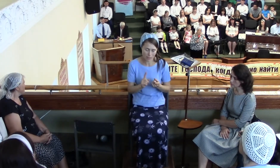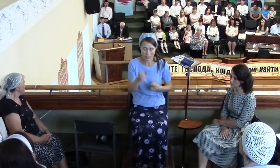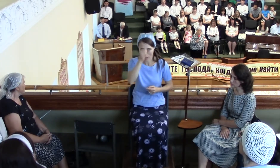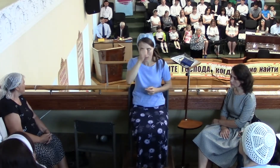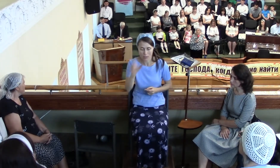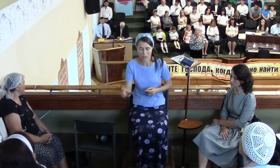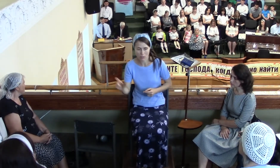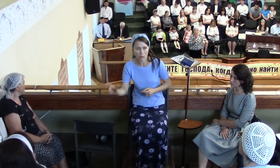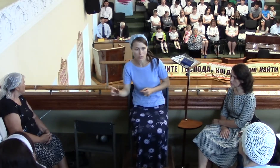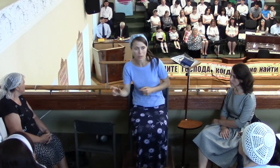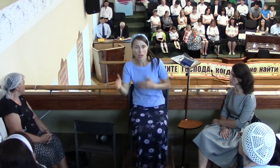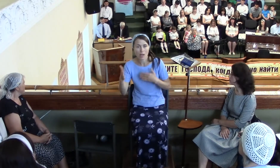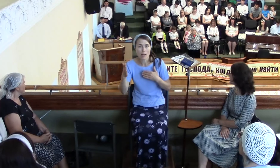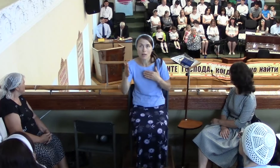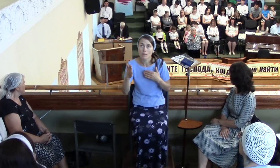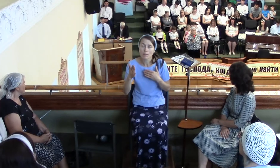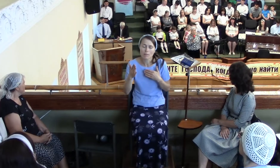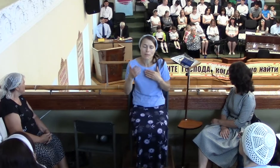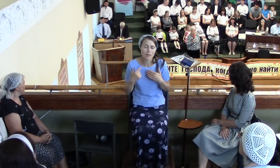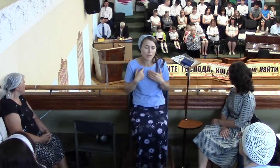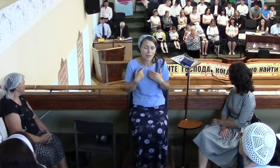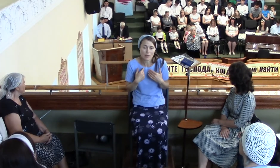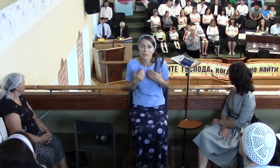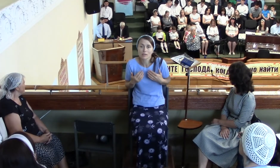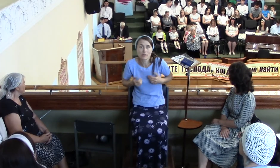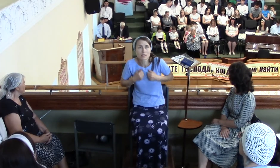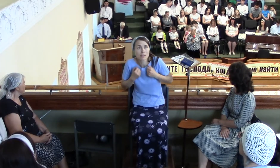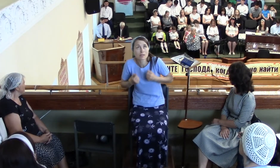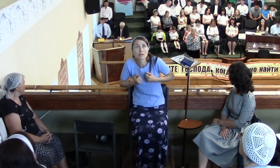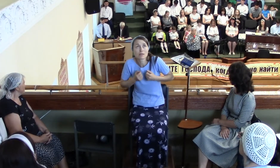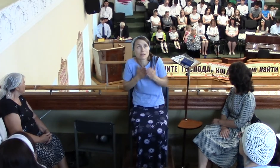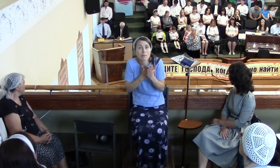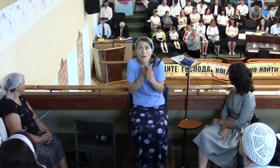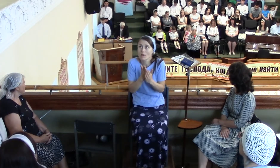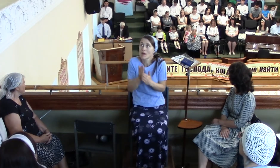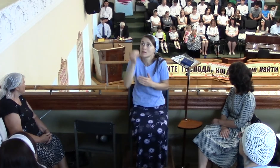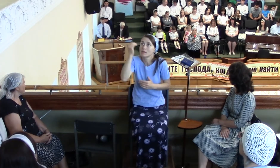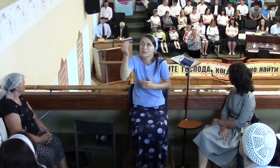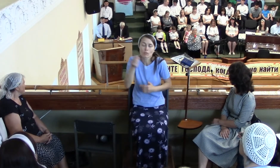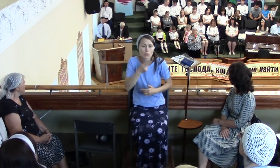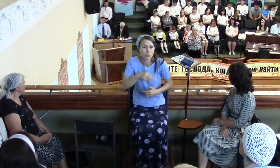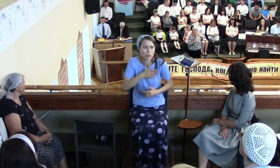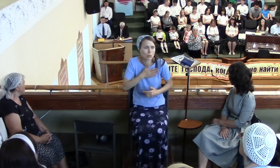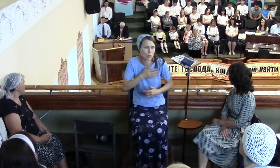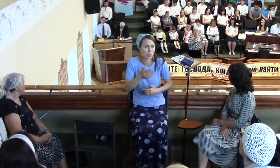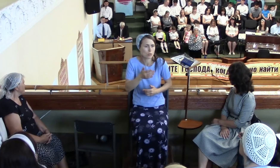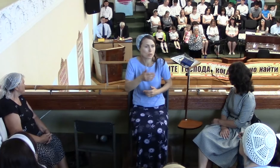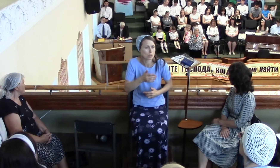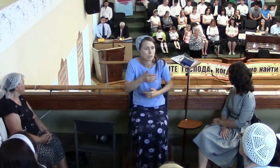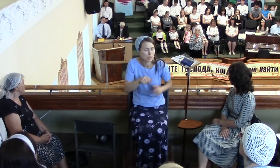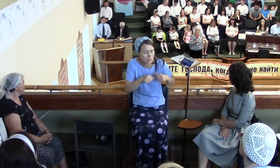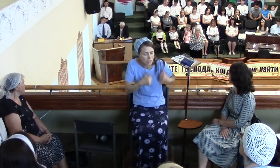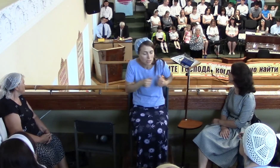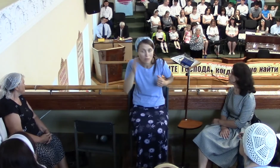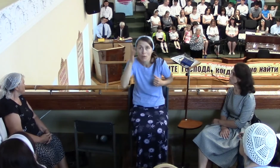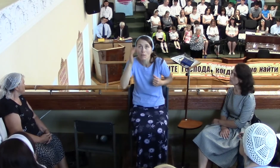людей. Пред Ним простираюсь, к Нему я стремлюся душою и сердцем и